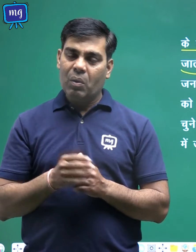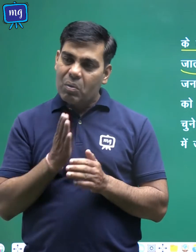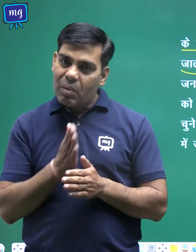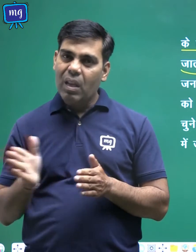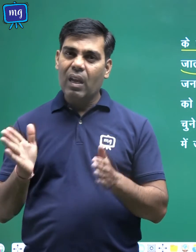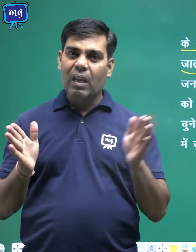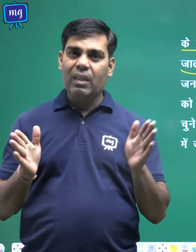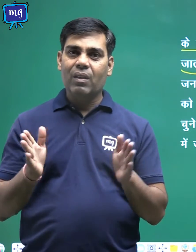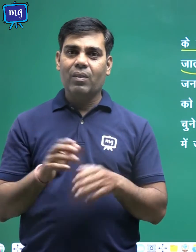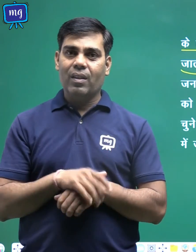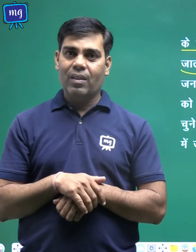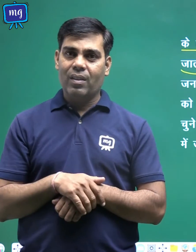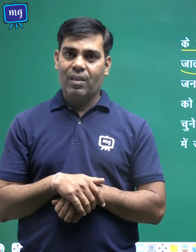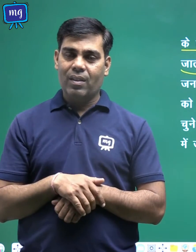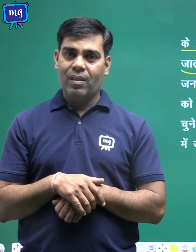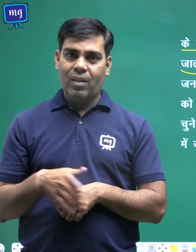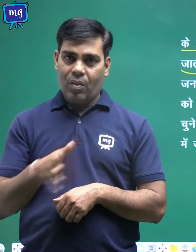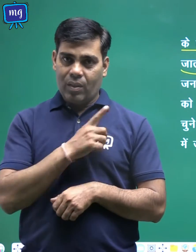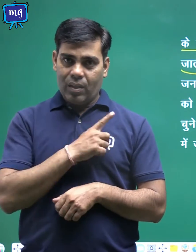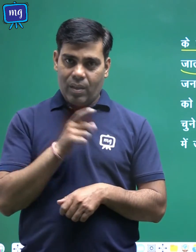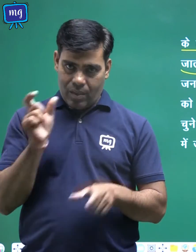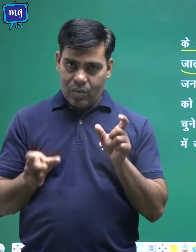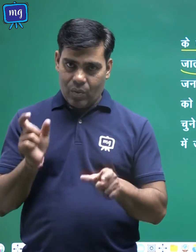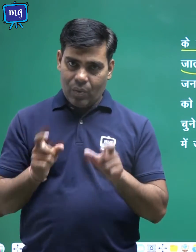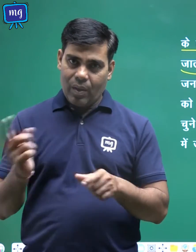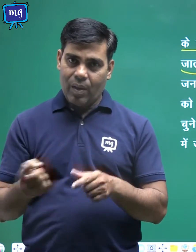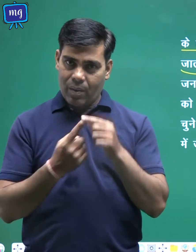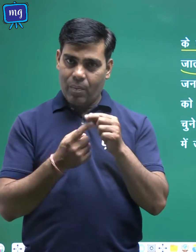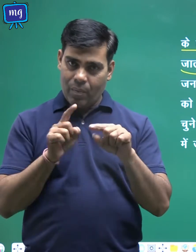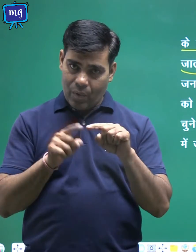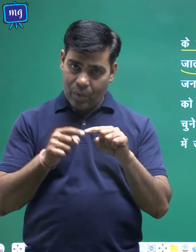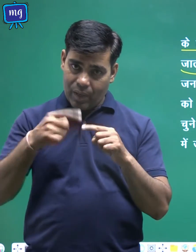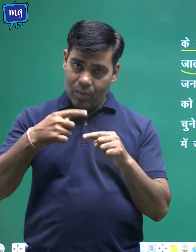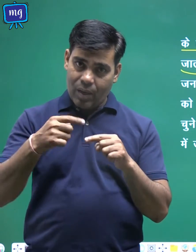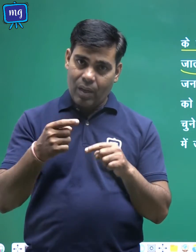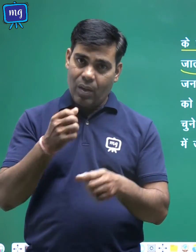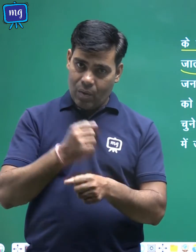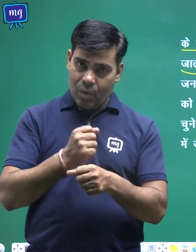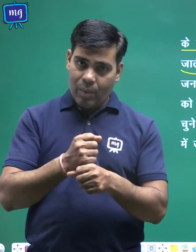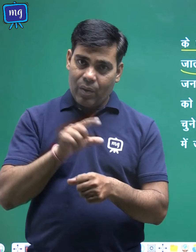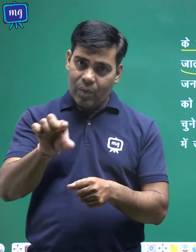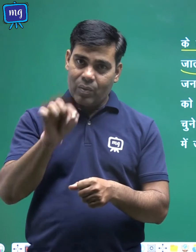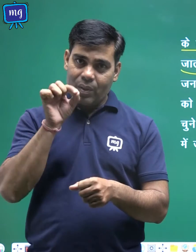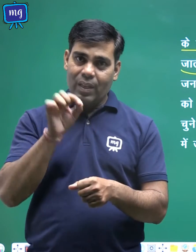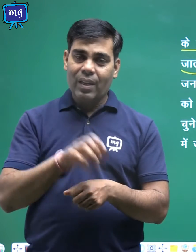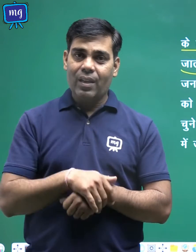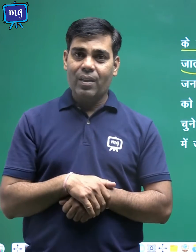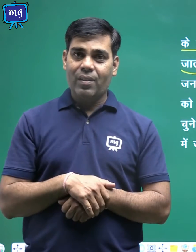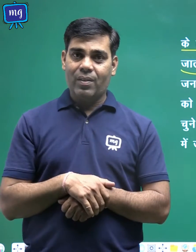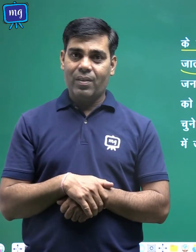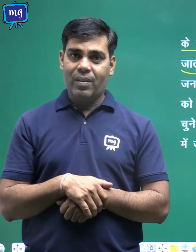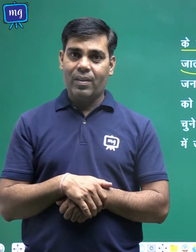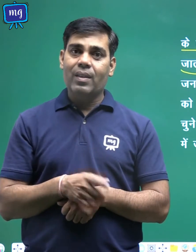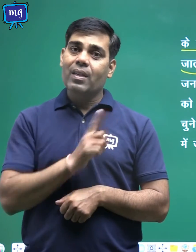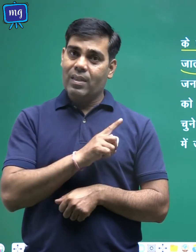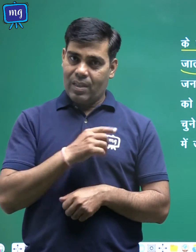है। लोकतंत्र में हम वोटों के द्वारा सरकार चुनते हैं।